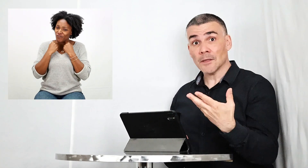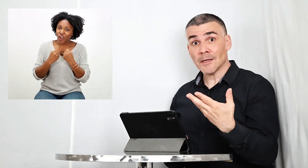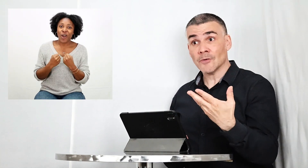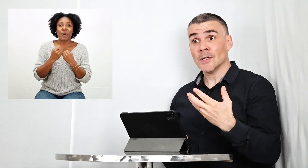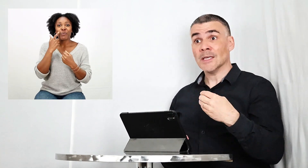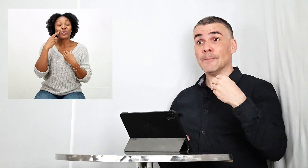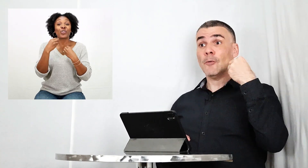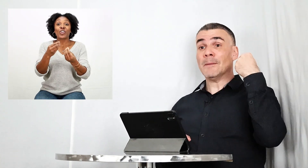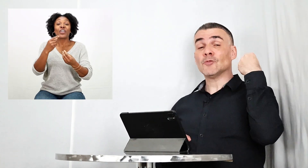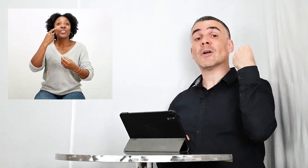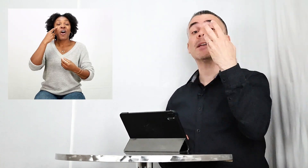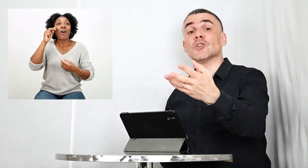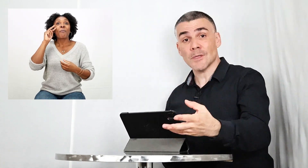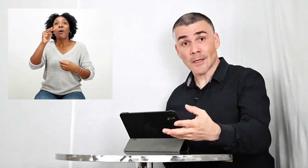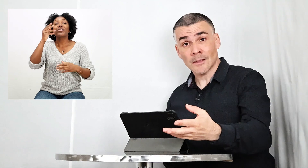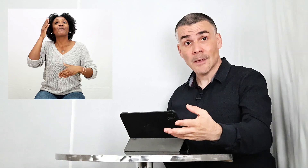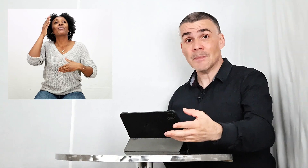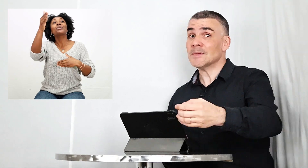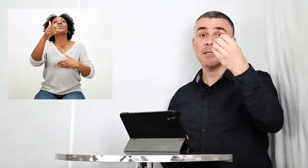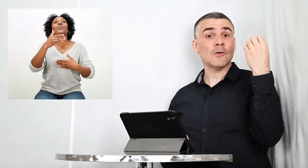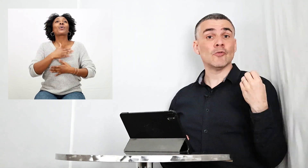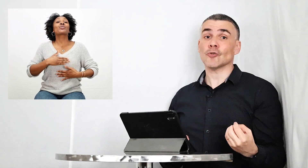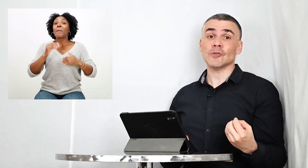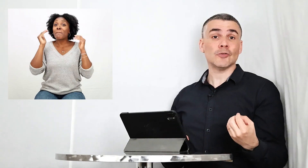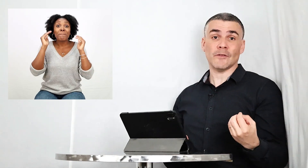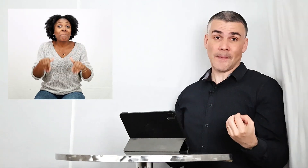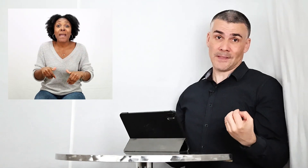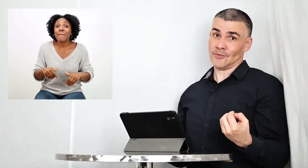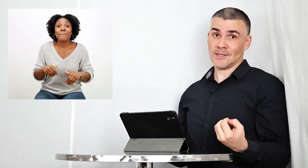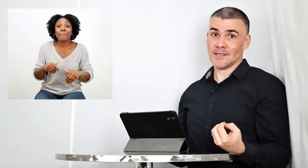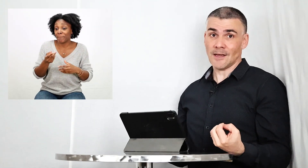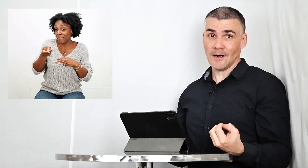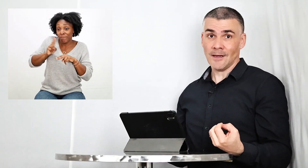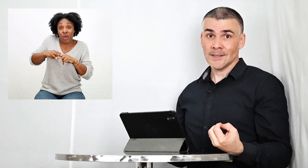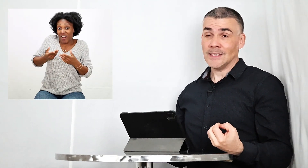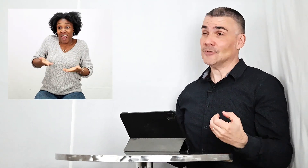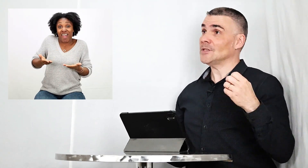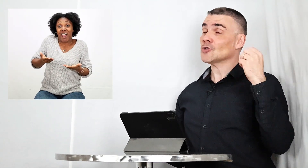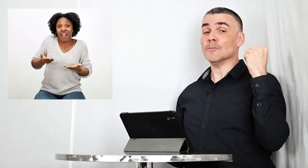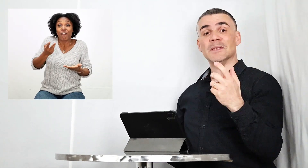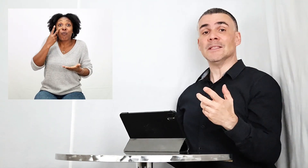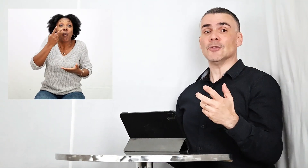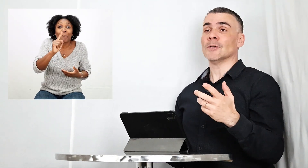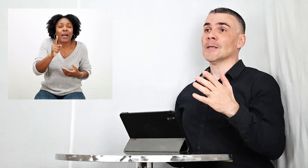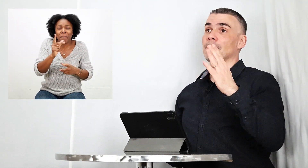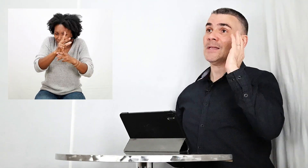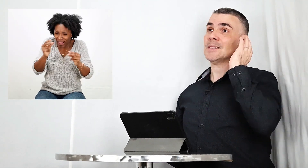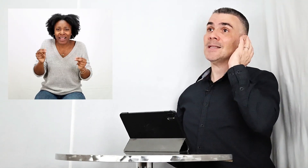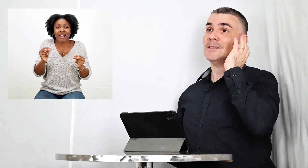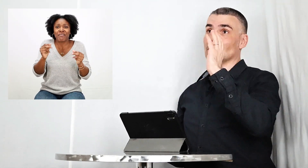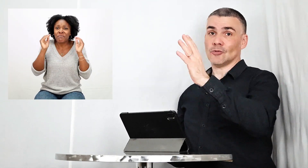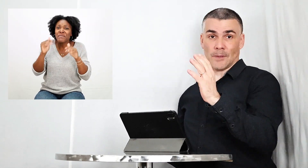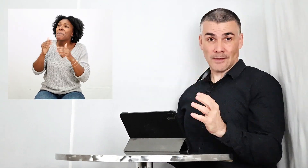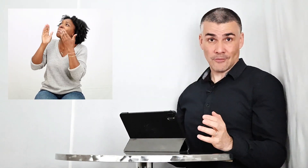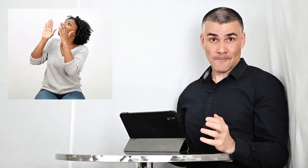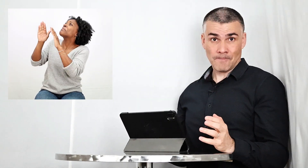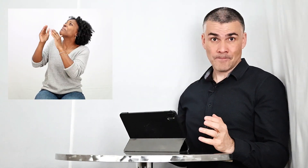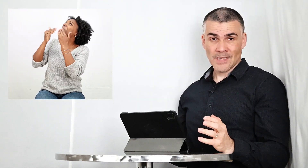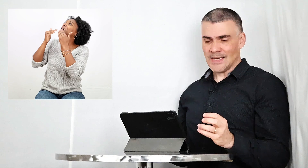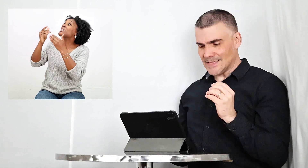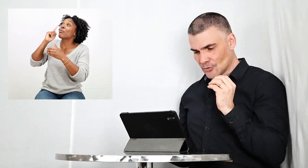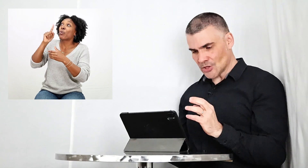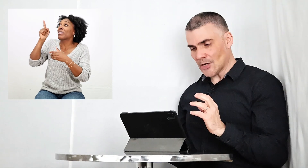te porter en avant et pour même te réjouir, même si aujourd'hui tu devais partir de cette terre-là et de dire je bénis Dieu parce qu'il a déjà tout